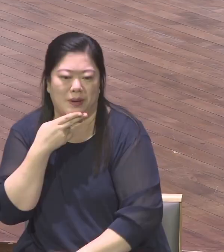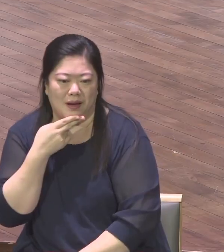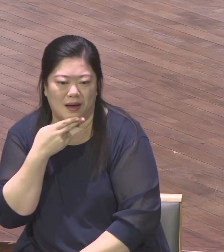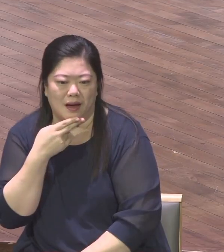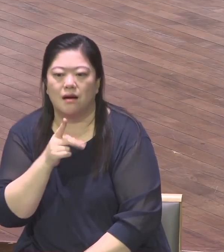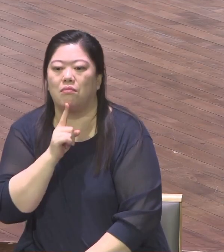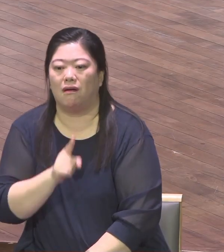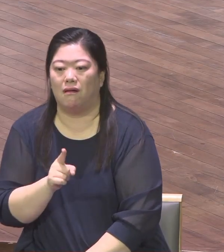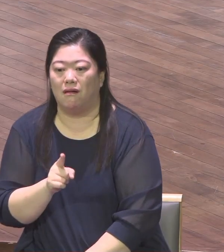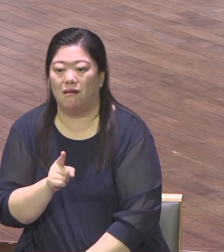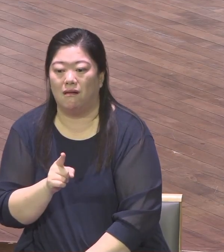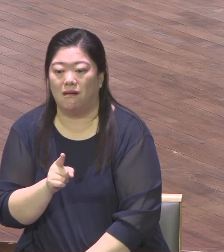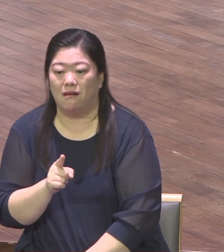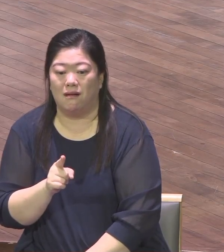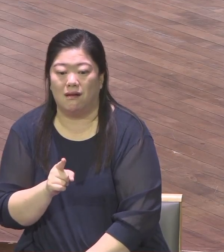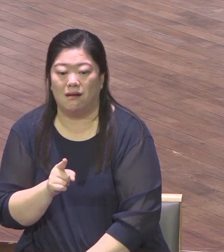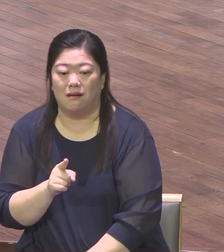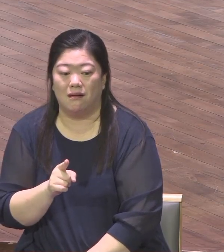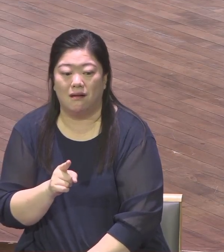광고.